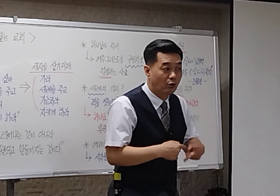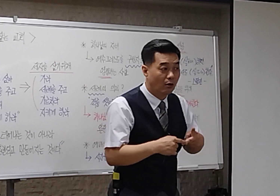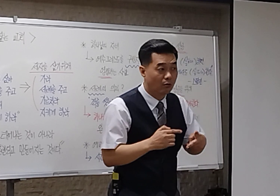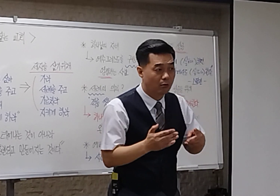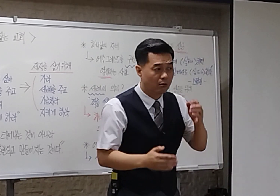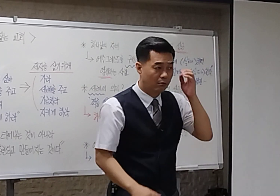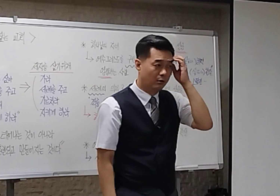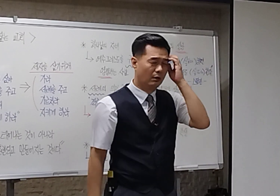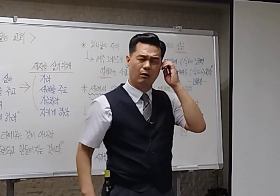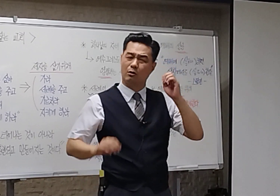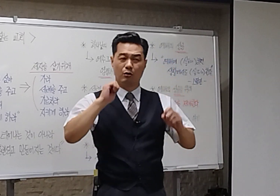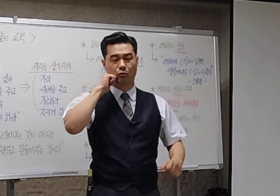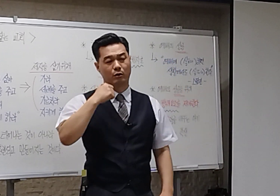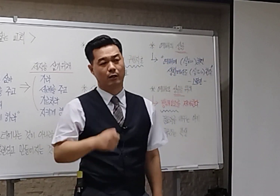이해돼요? 이거 어려운 건데.